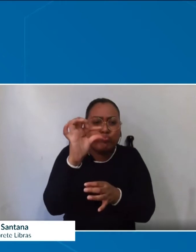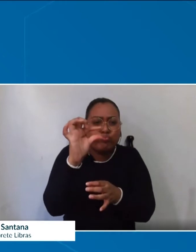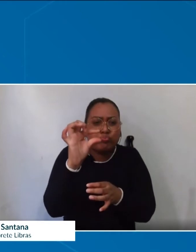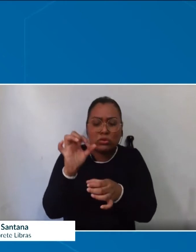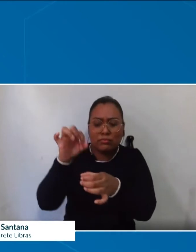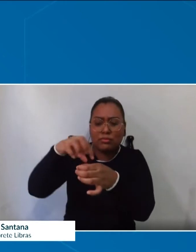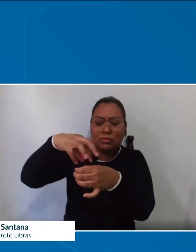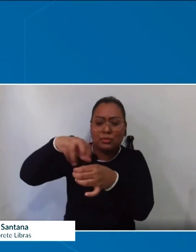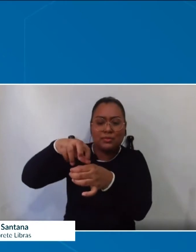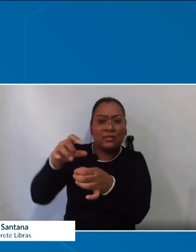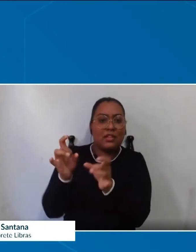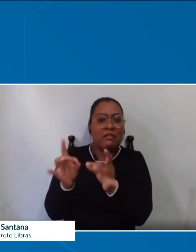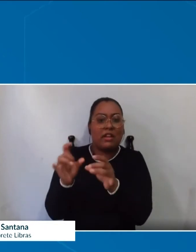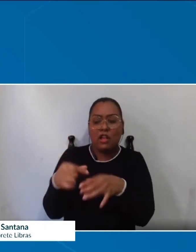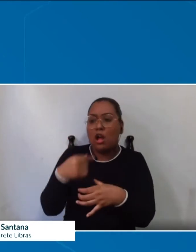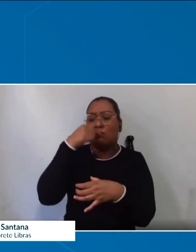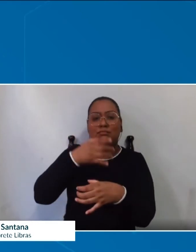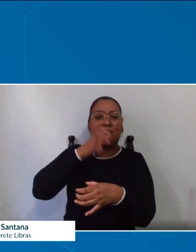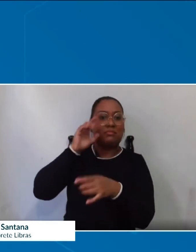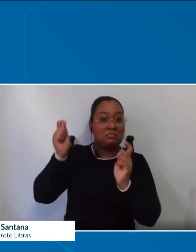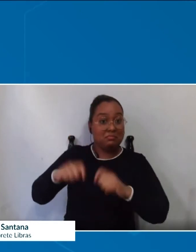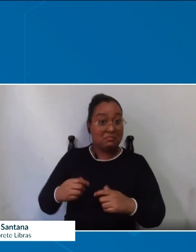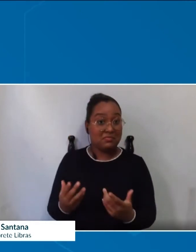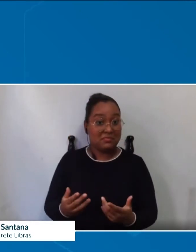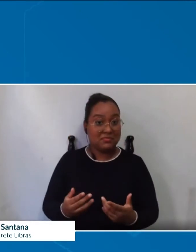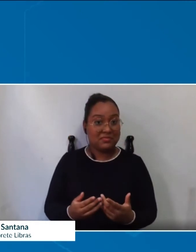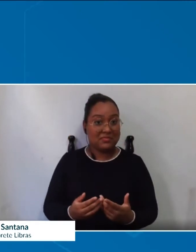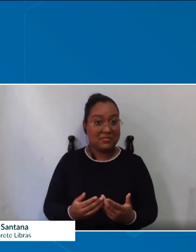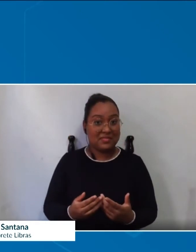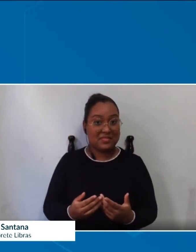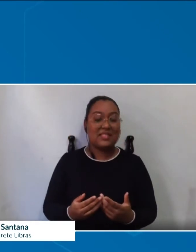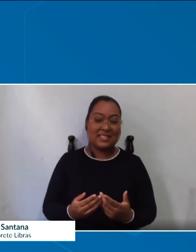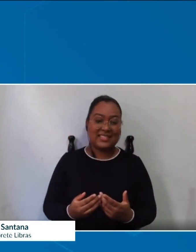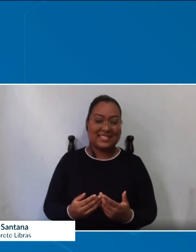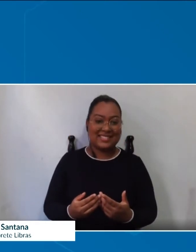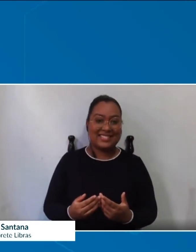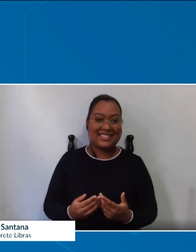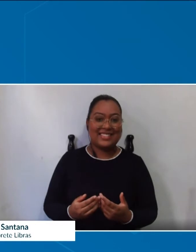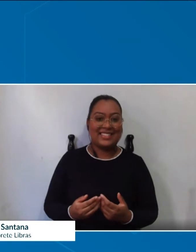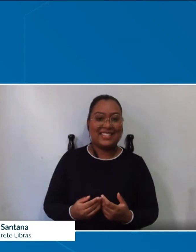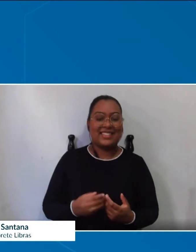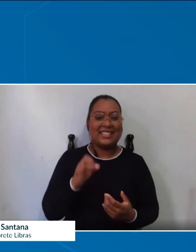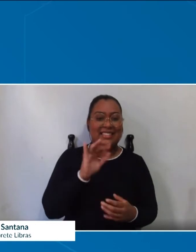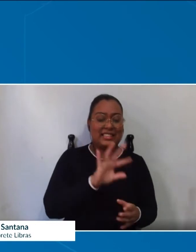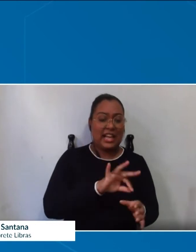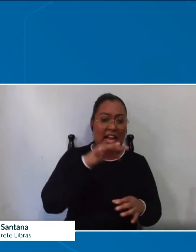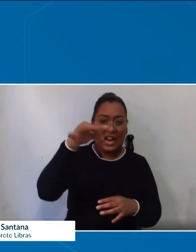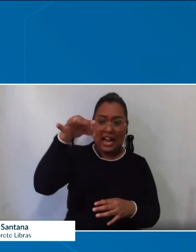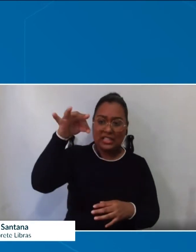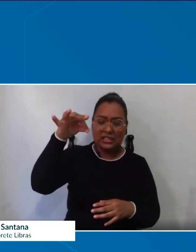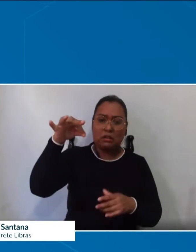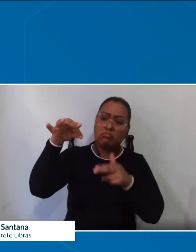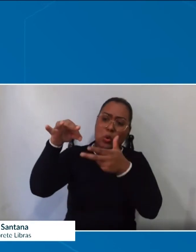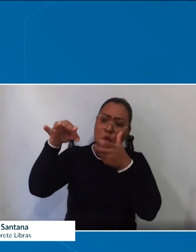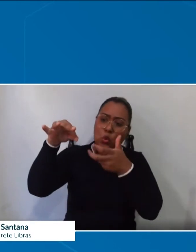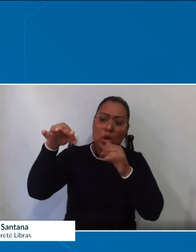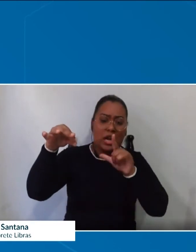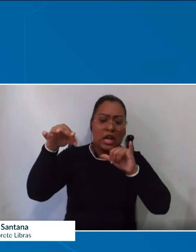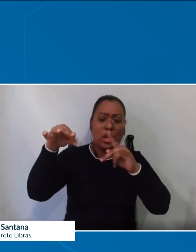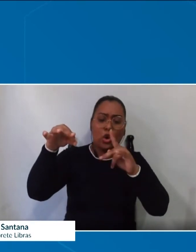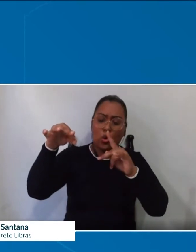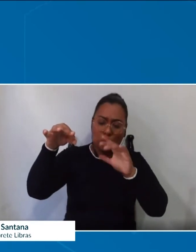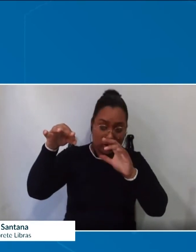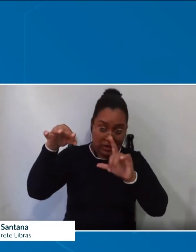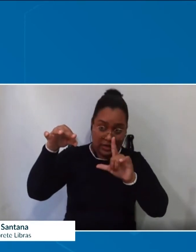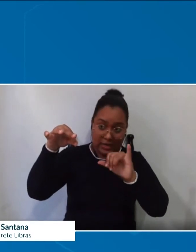revendido. A casca que sobra desse processo, isenta de licopeno, ela é muito rica em fibras, então ela pode